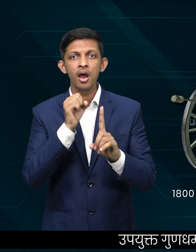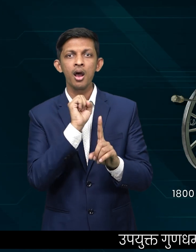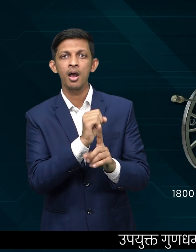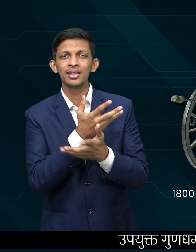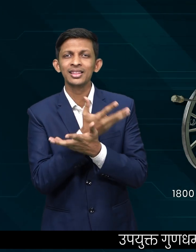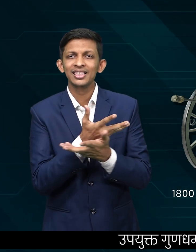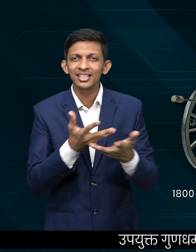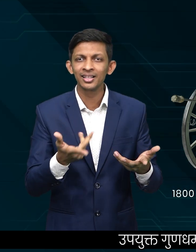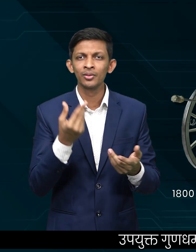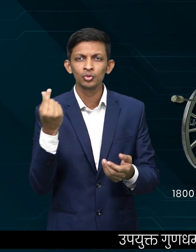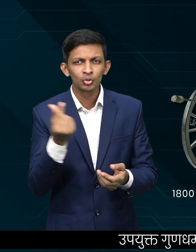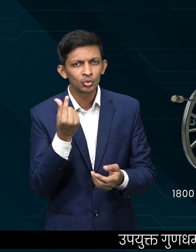होतो.